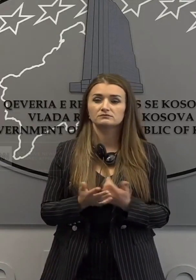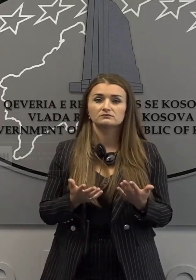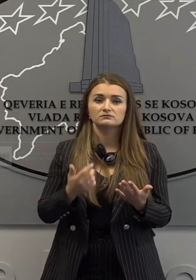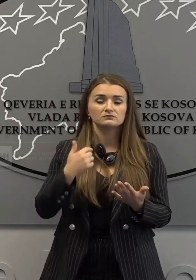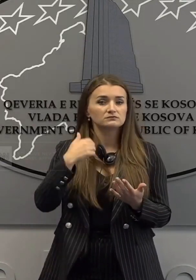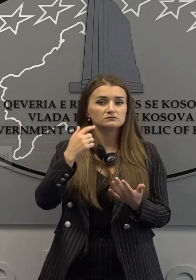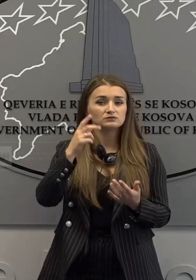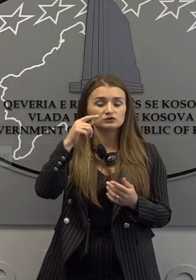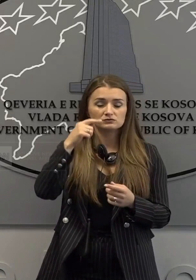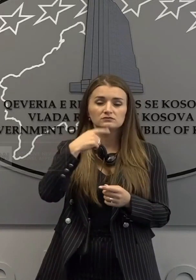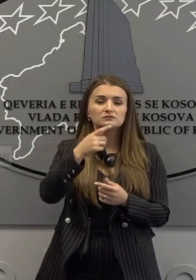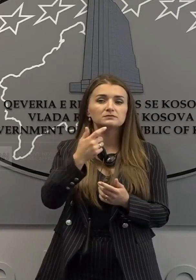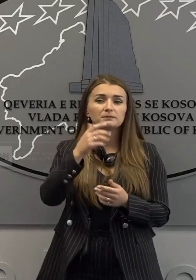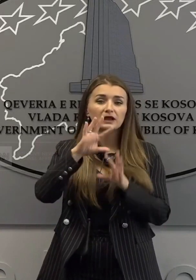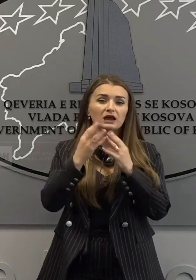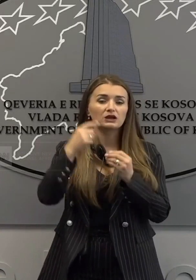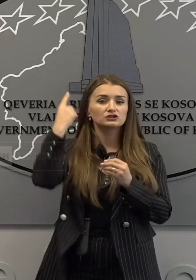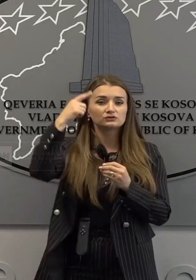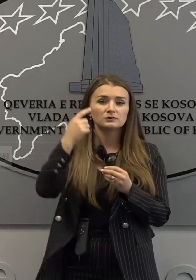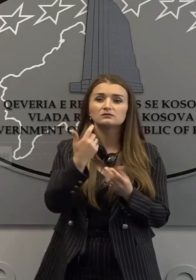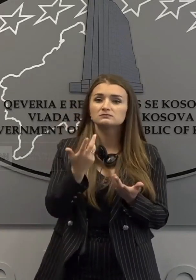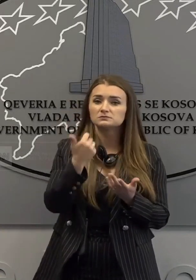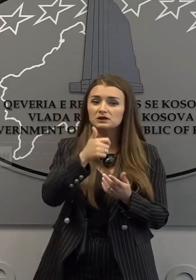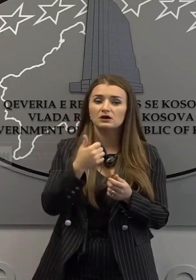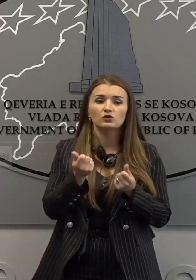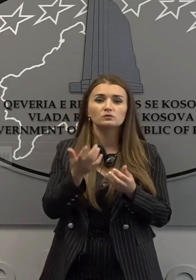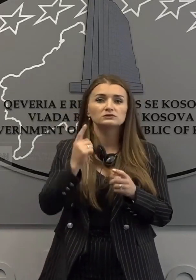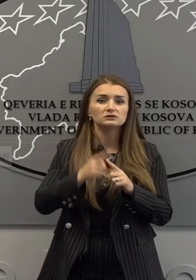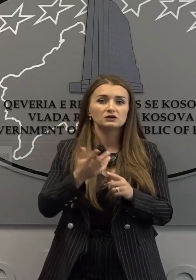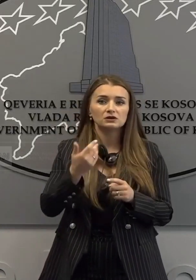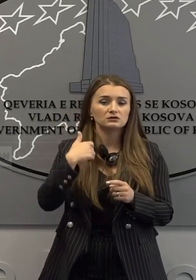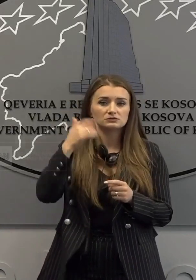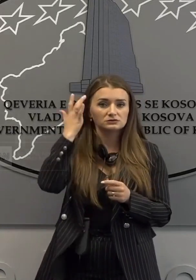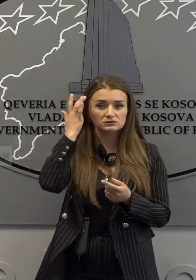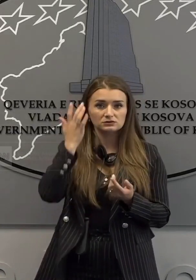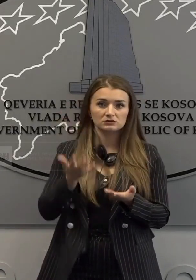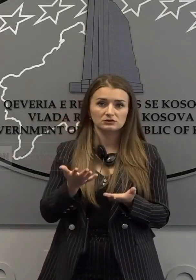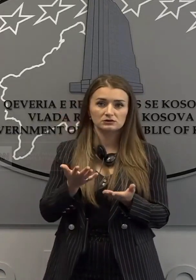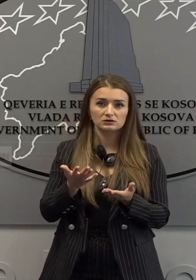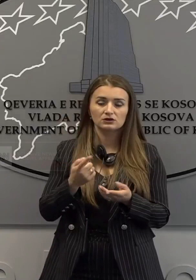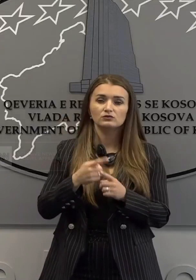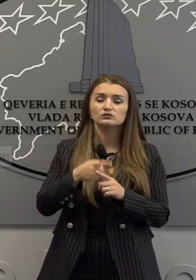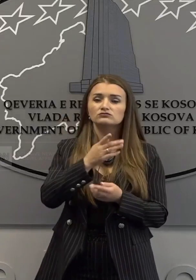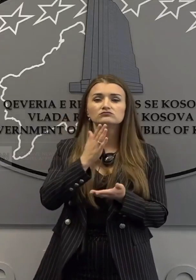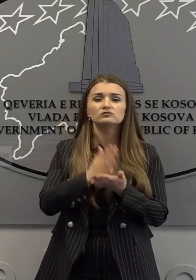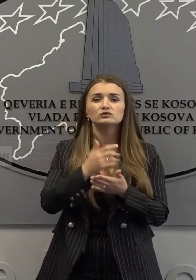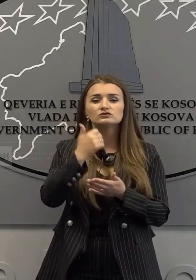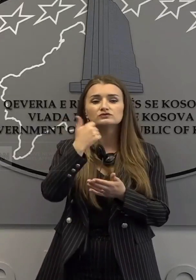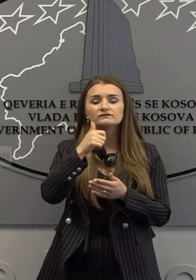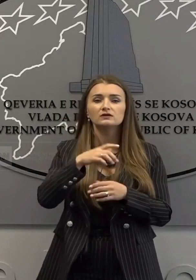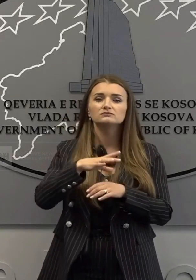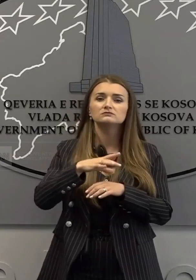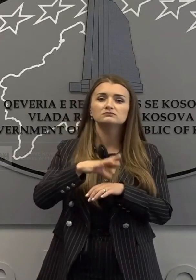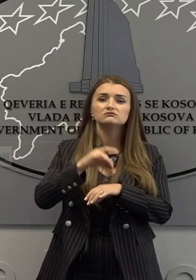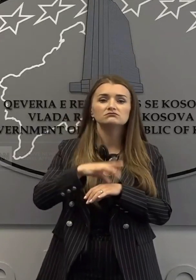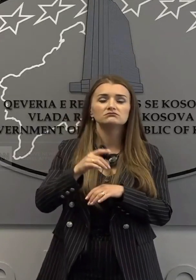nuk e dim sa prej tyre janë duke u mbajtur në burg e me çfarë akuzash nëse ka